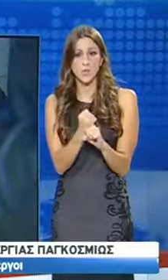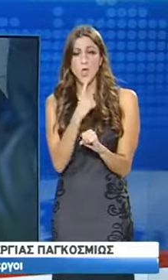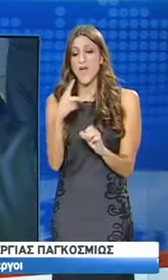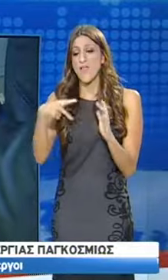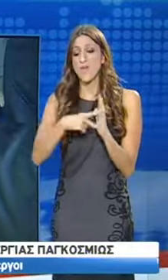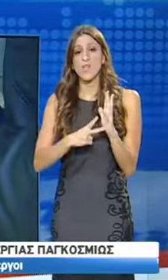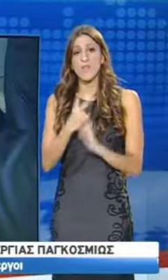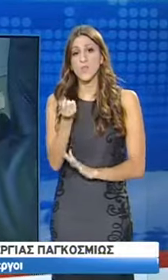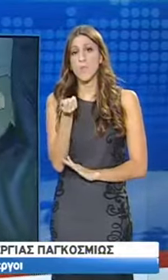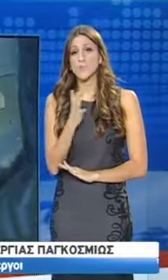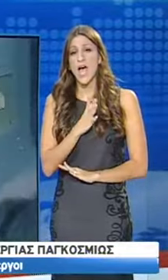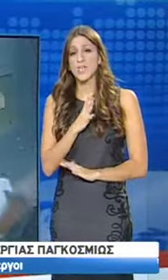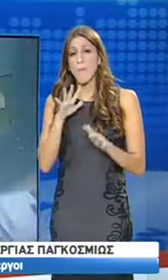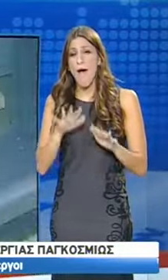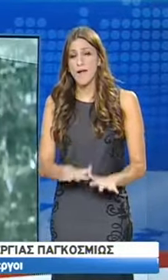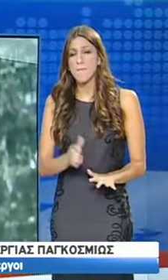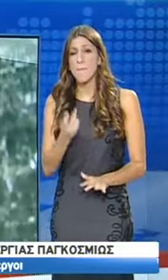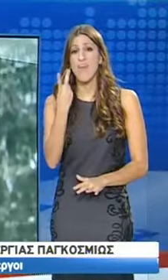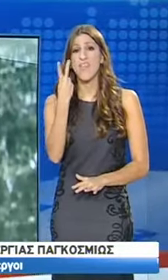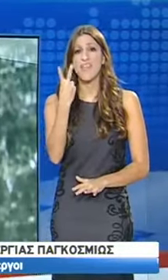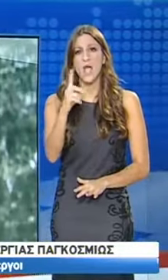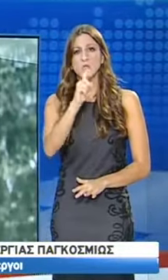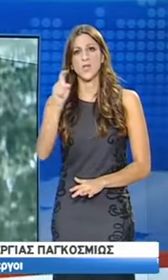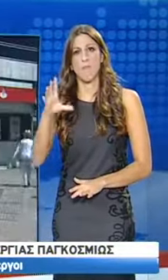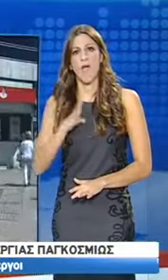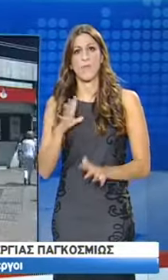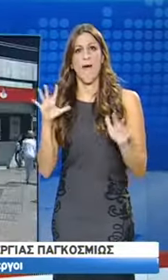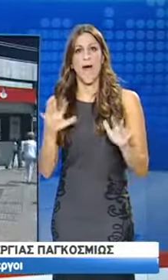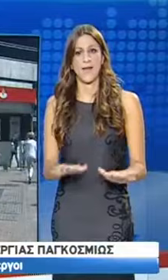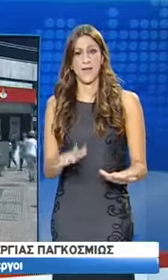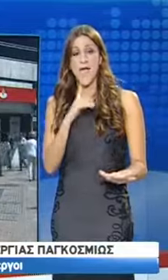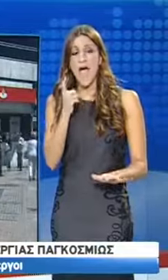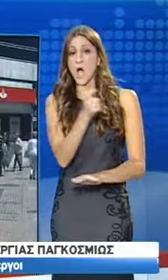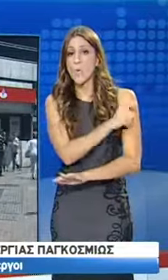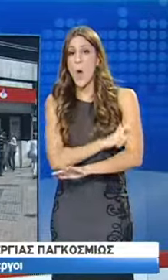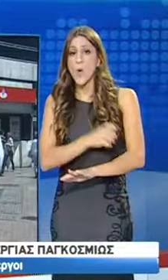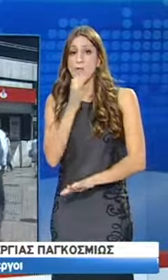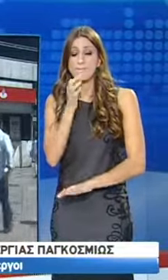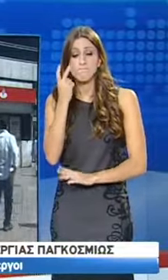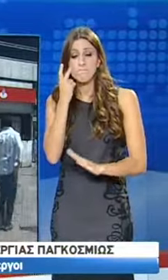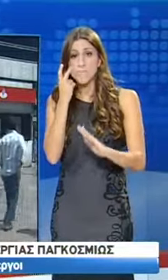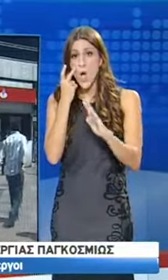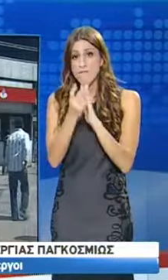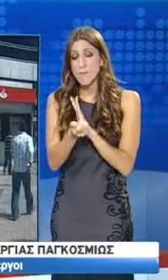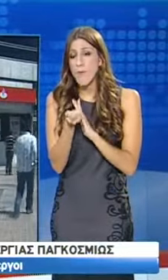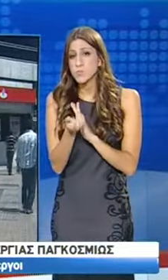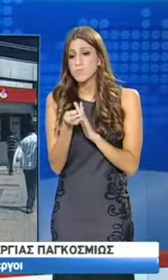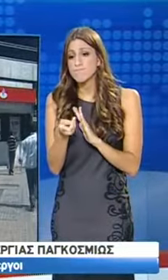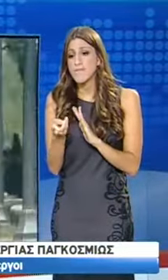2012 υπολογίζεται στα 200 εκατομμύρια, ενώ το Παγκόσμιο Γραφείο Εργασίας εκτιμά πως ο αριθμός των ανθρώπων χωρίς εργασία